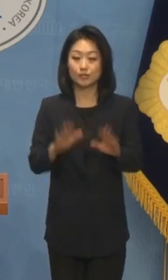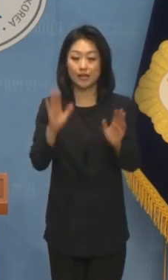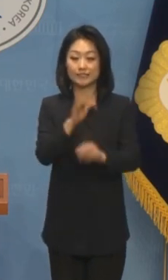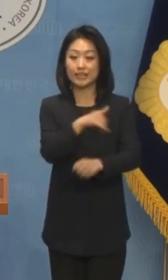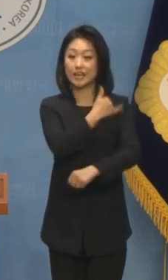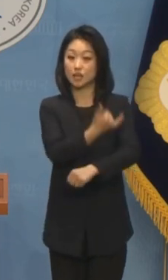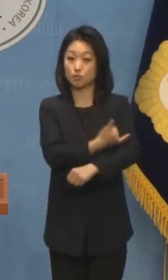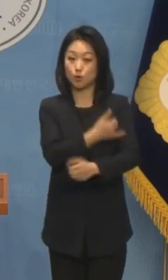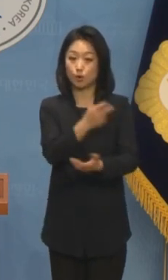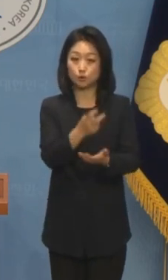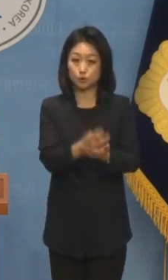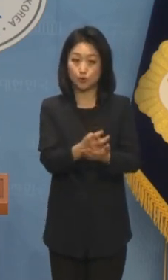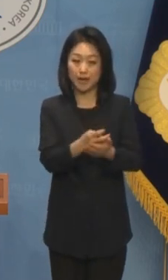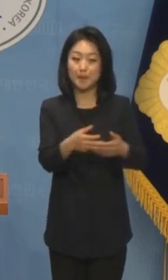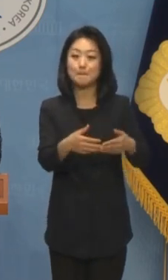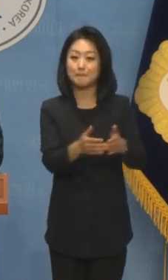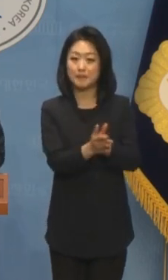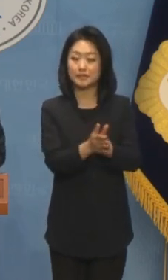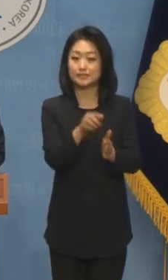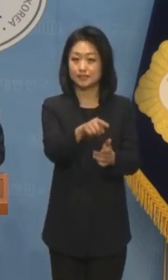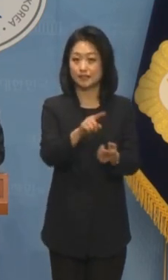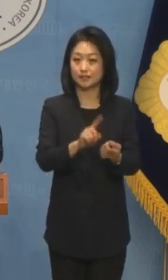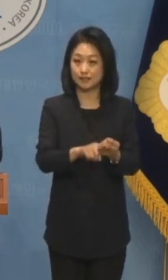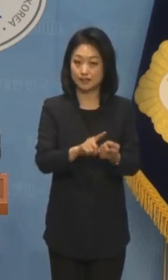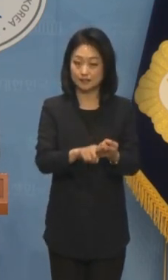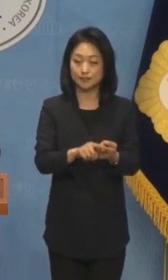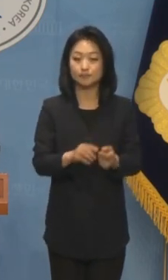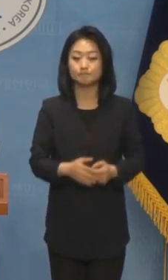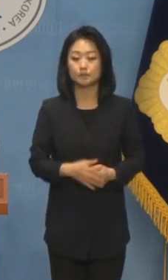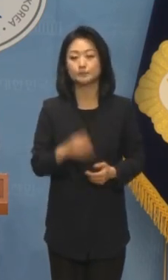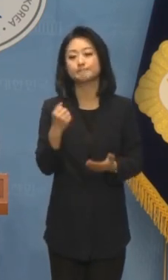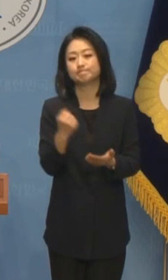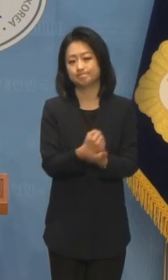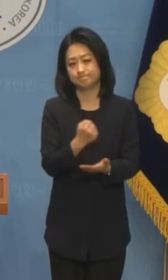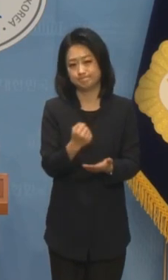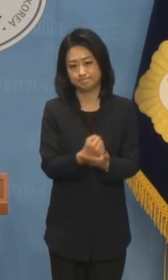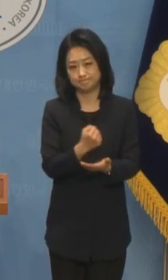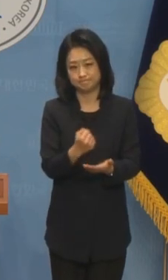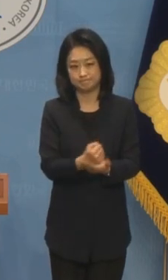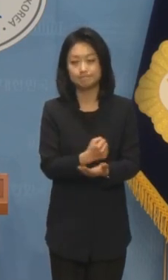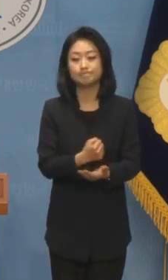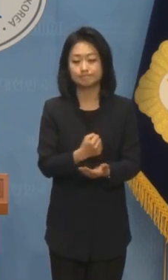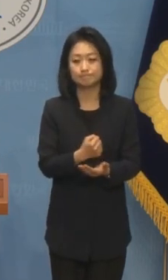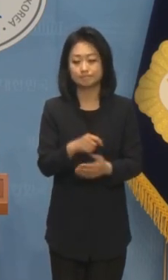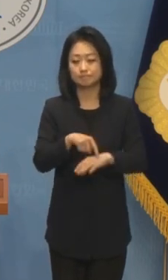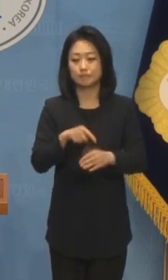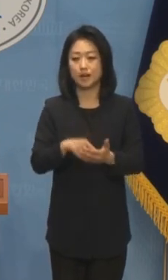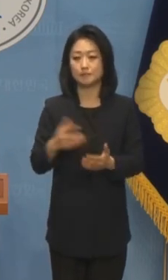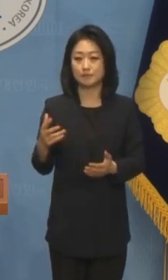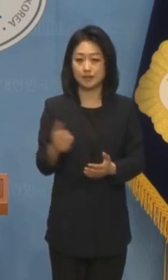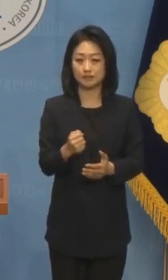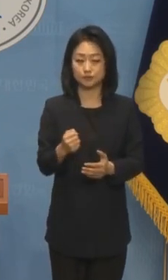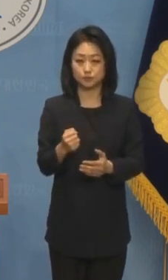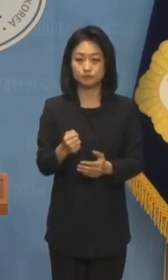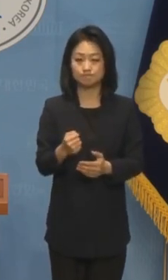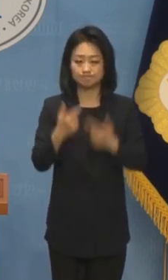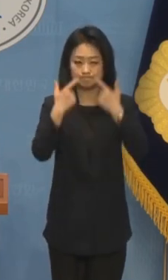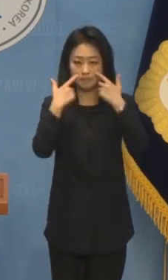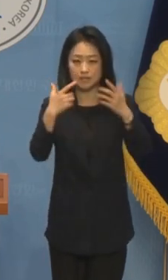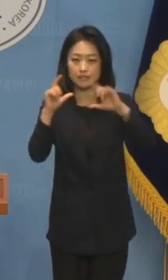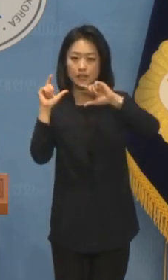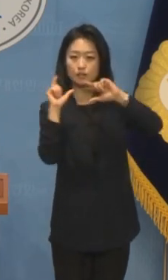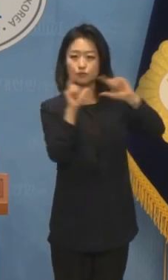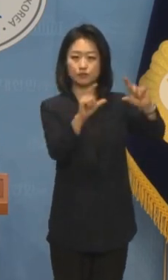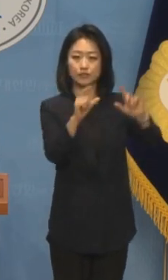학생인권조례 폐지에 대해서 절박한 마음으로 그리고 무거운 마음으로 강력히 규탄하고자 이